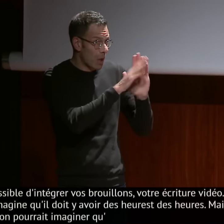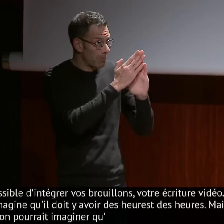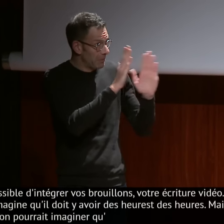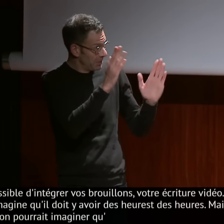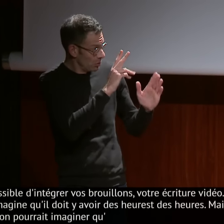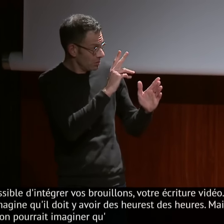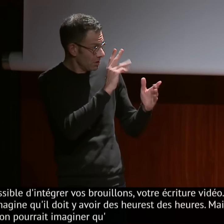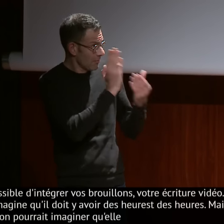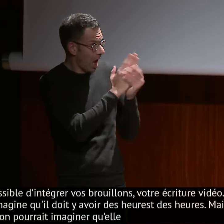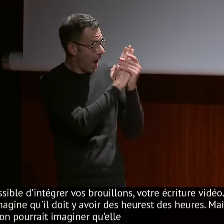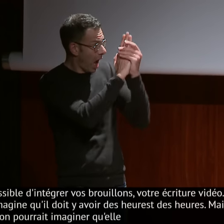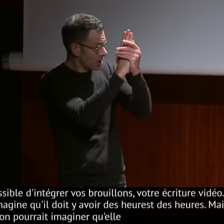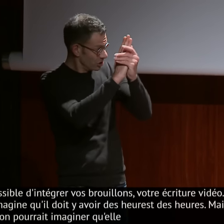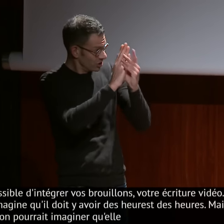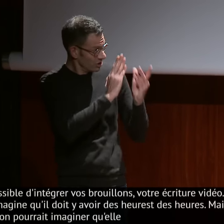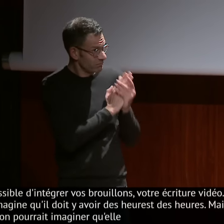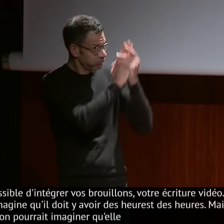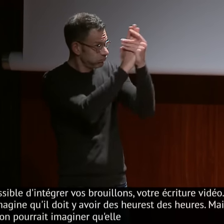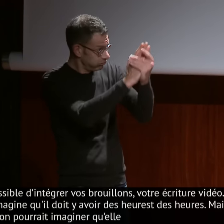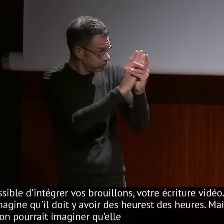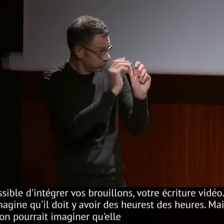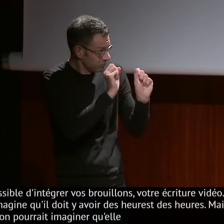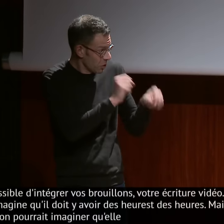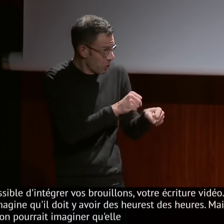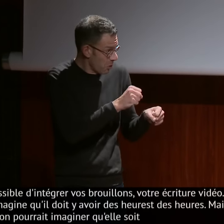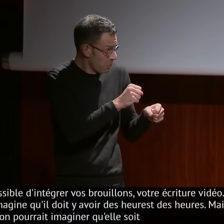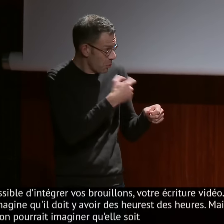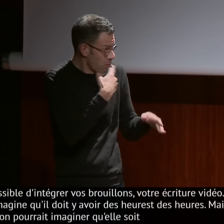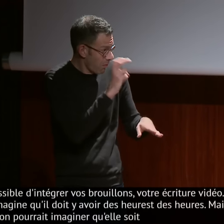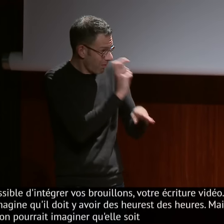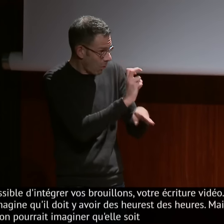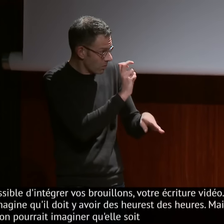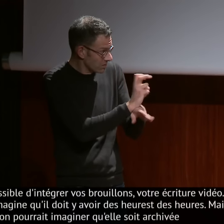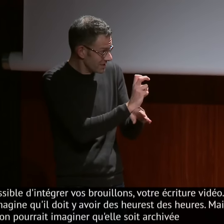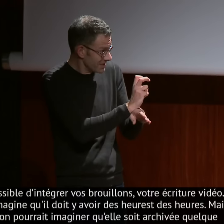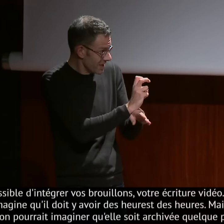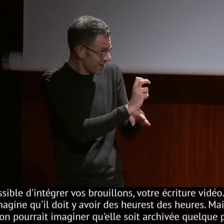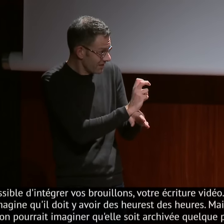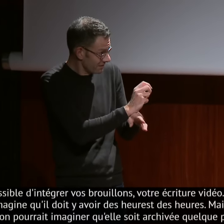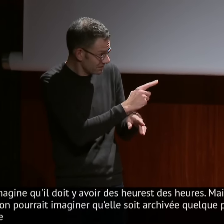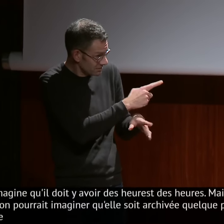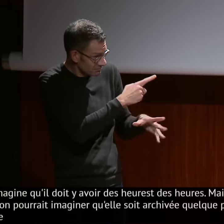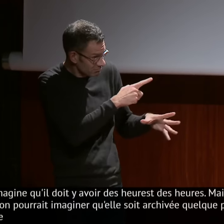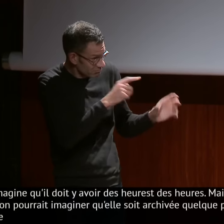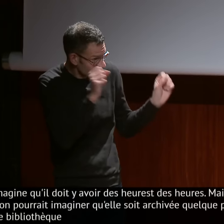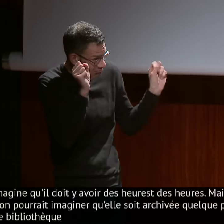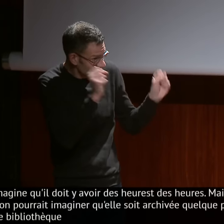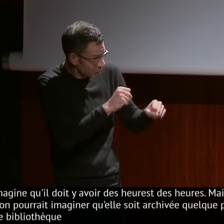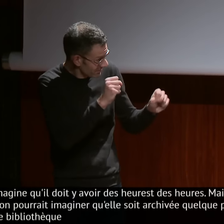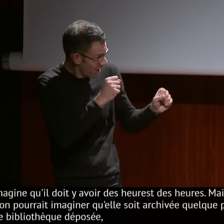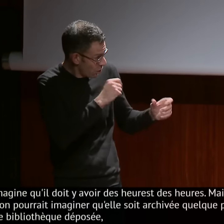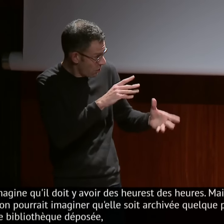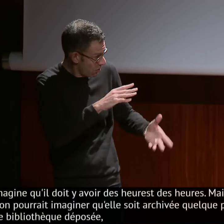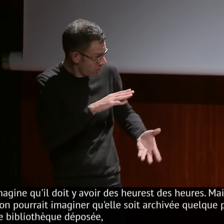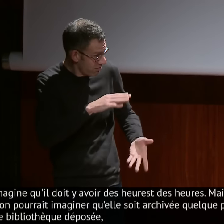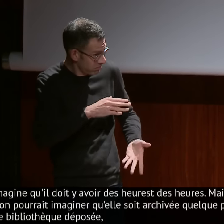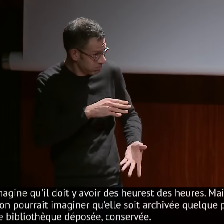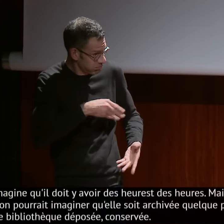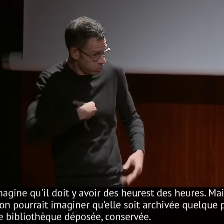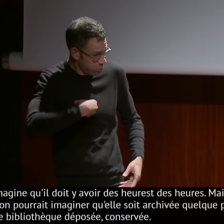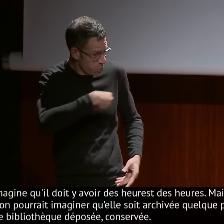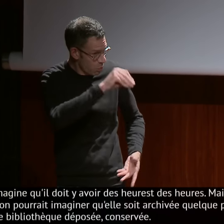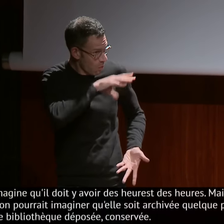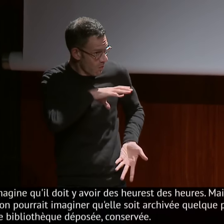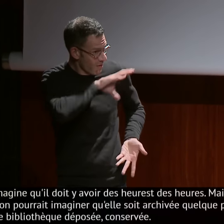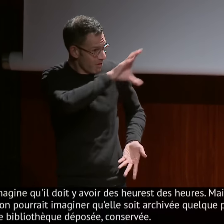bibliothèque, déposées quelque part, conservées? Est-ce que vous seriez prêt à faire ce don? Et moi, ça me paraît quand